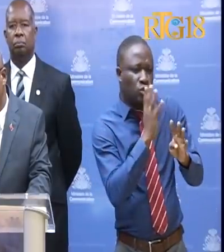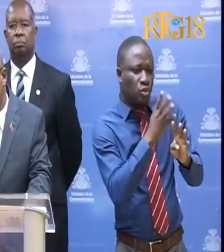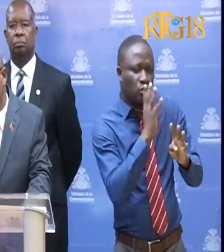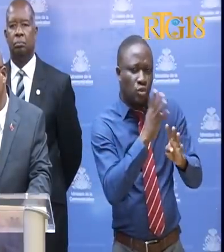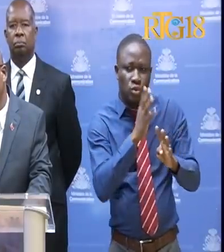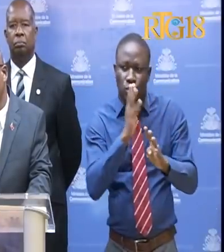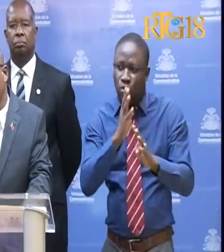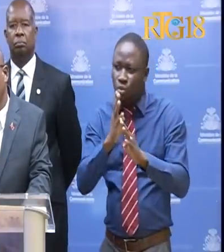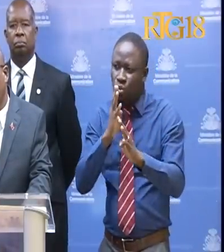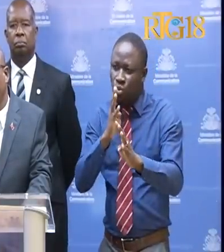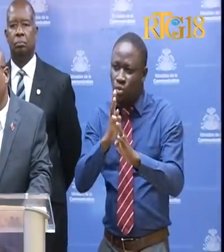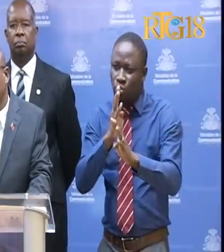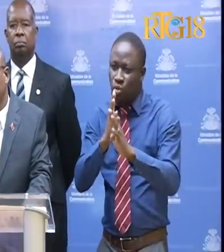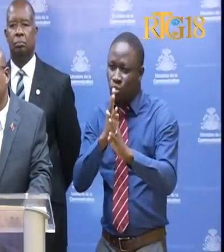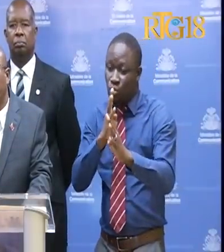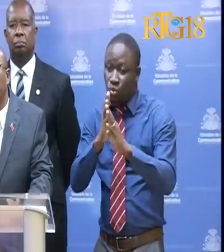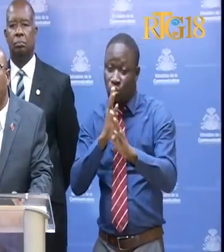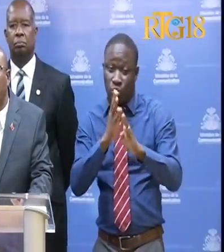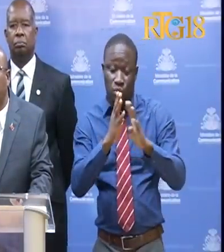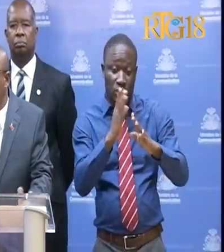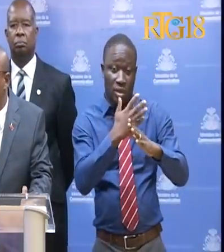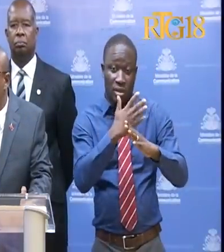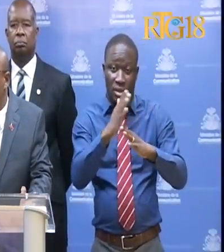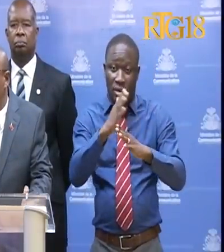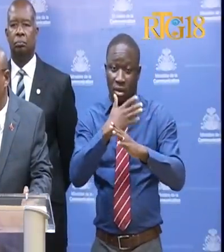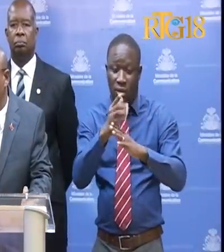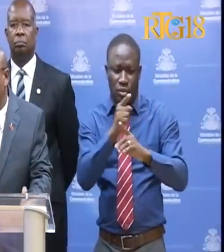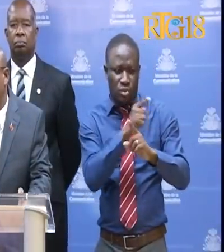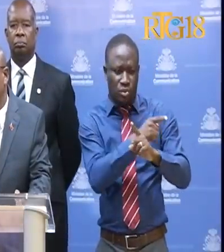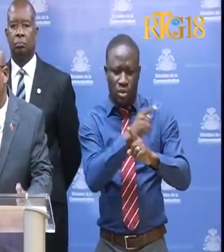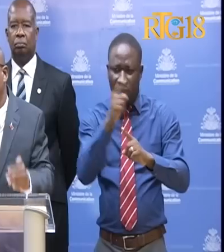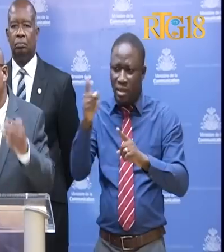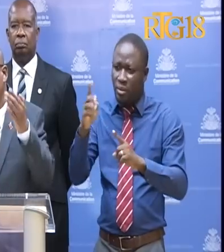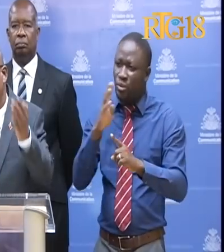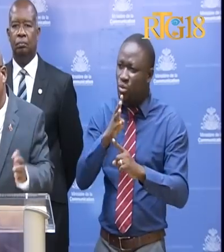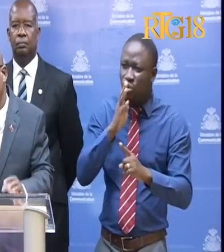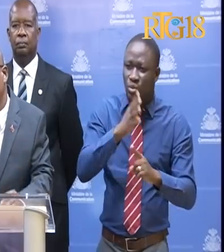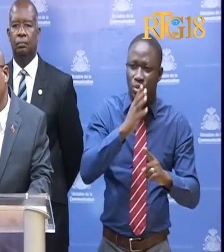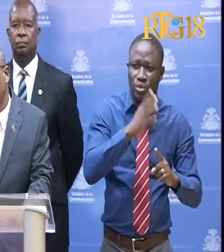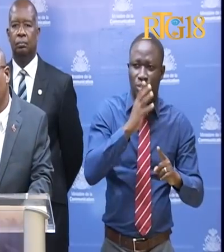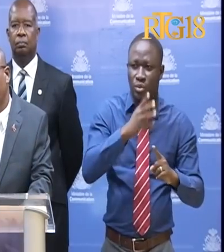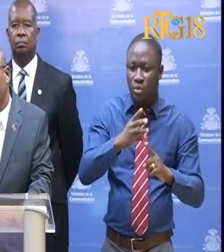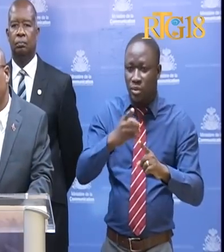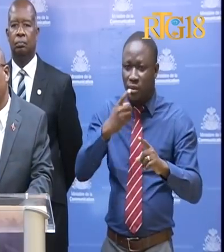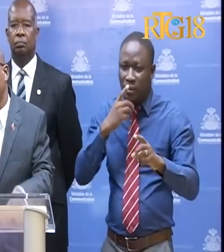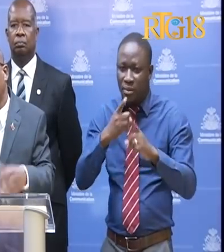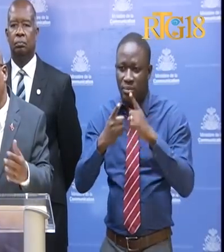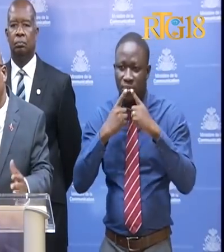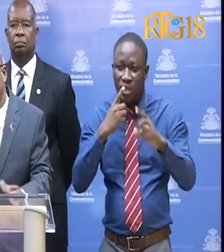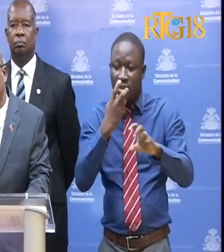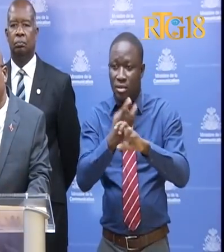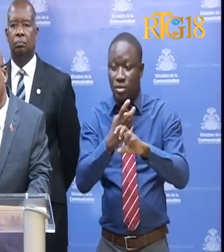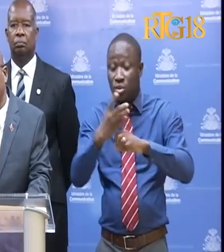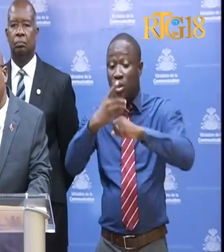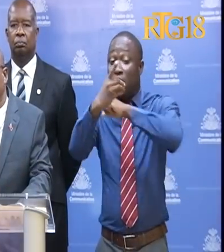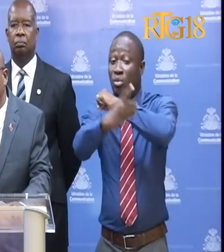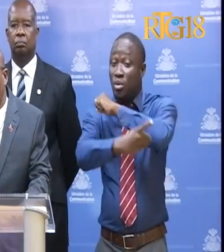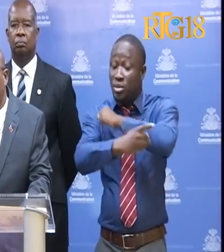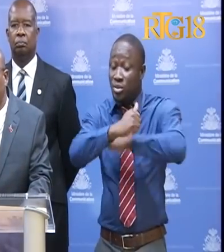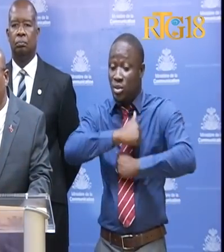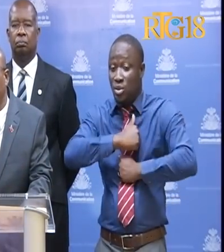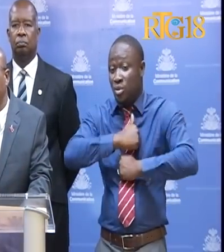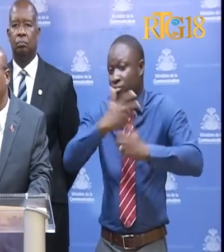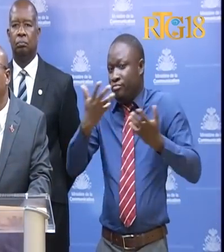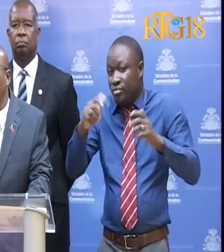douaniers qui ne pas avec les contrôlés, puisque nous n pas dit qu s'agit de la douane, parce qu'il s'agit de la douane, c'est un